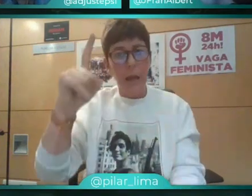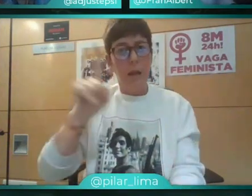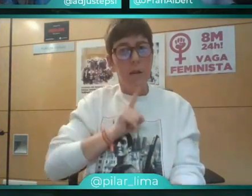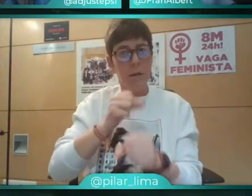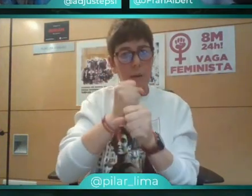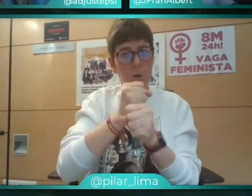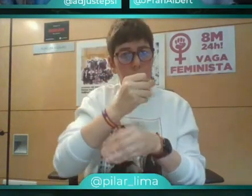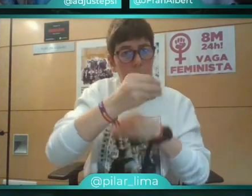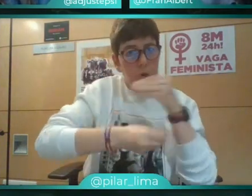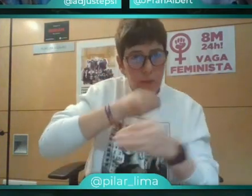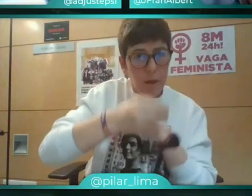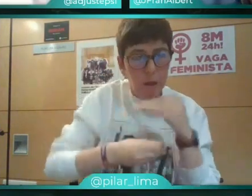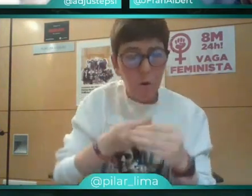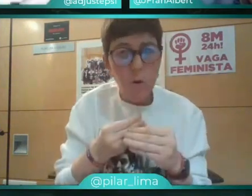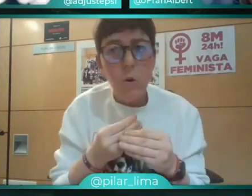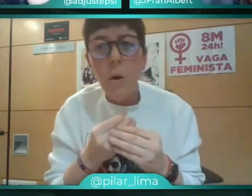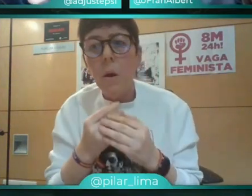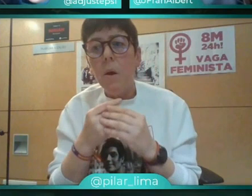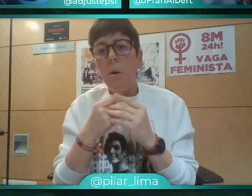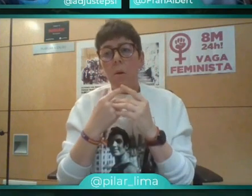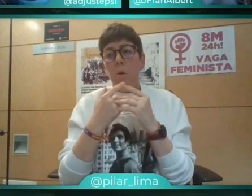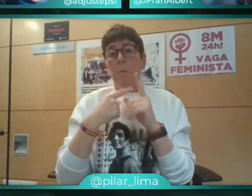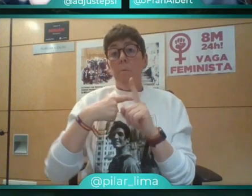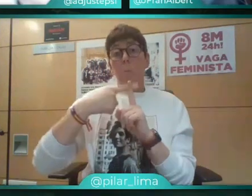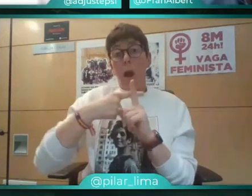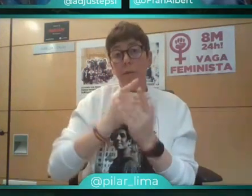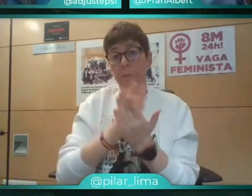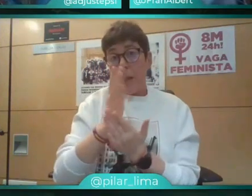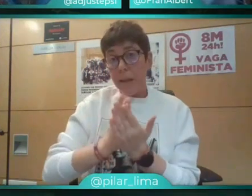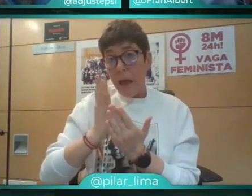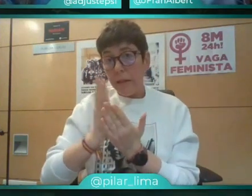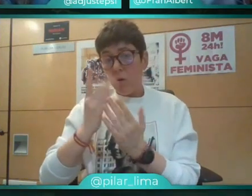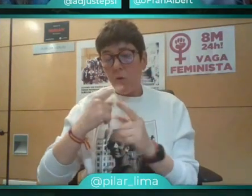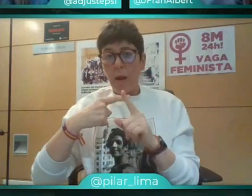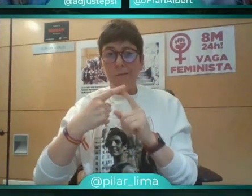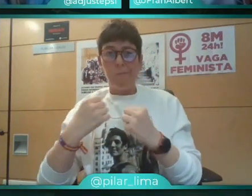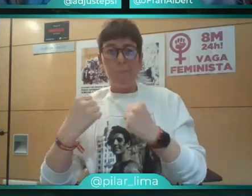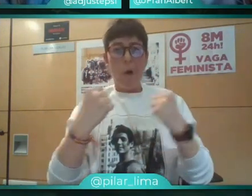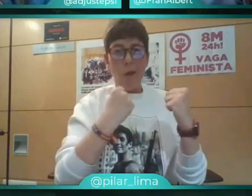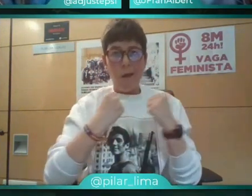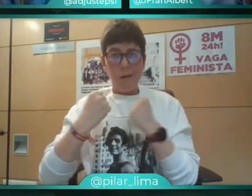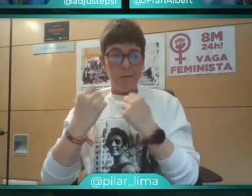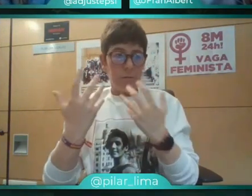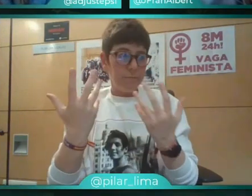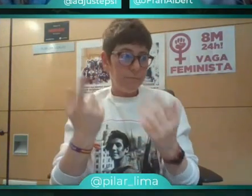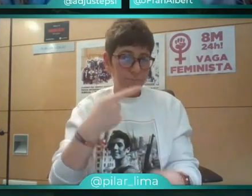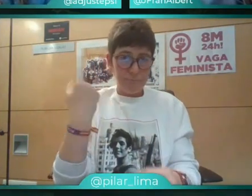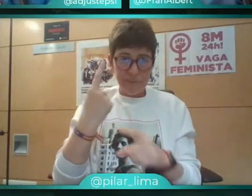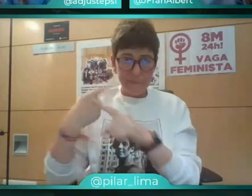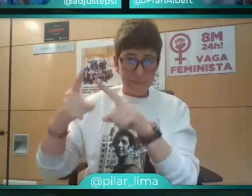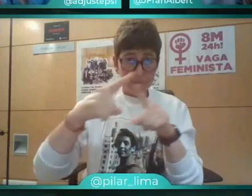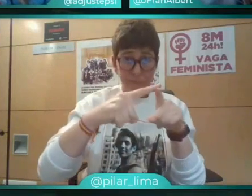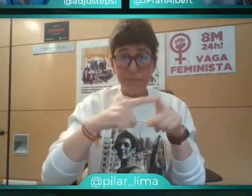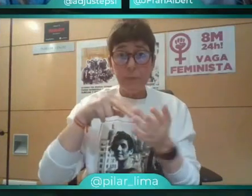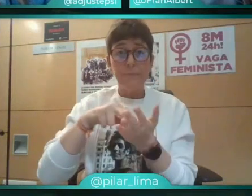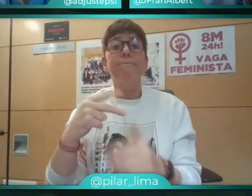a los movimientos que creen en nuestro trabajo creen en el trabajo que estamos realizando pero a nivel mediático a nivel de los